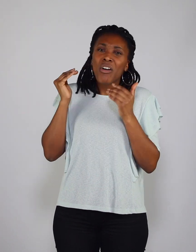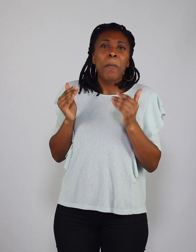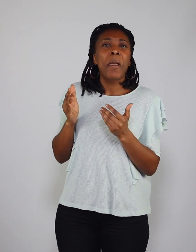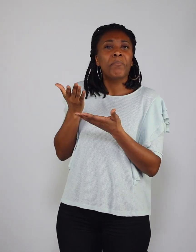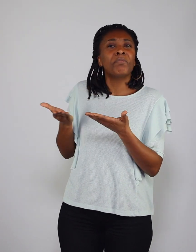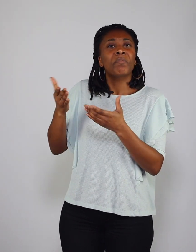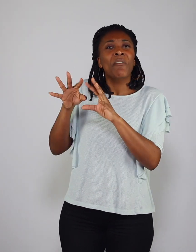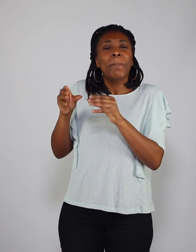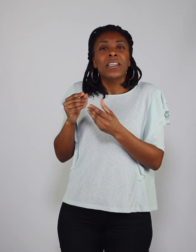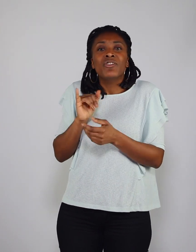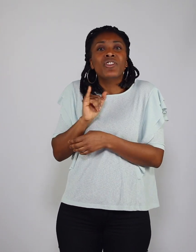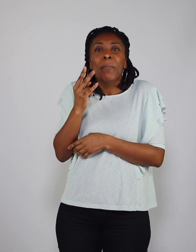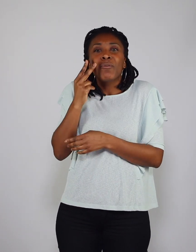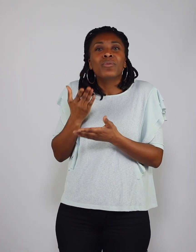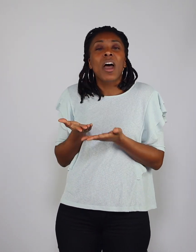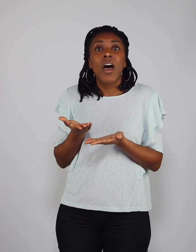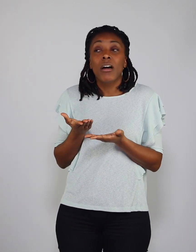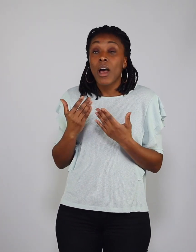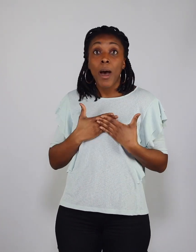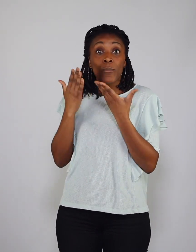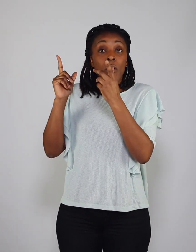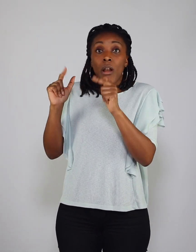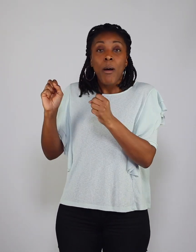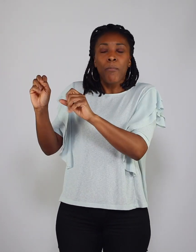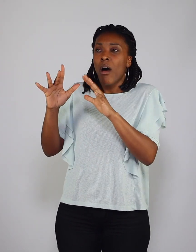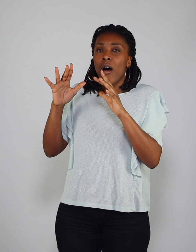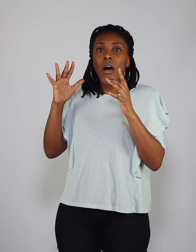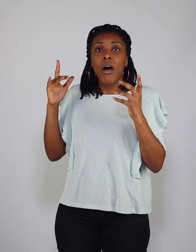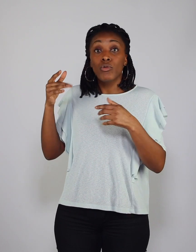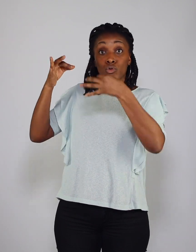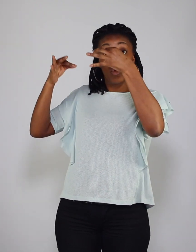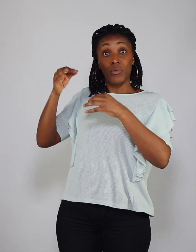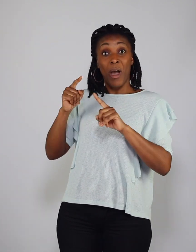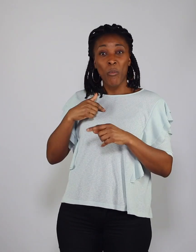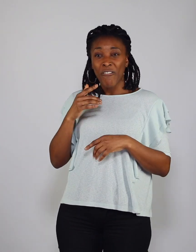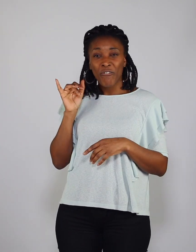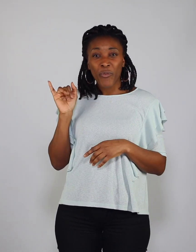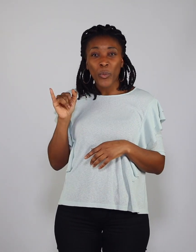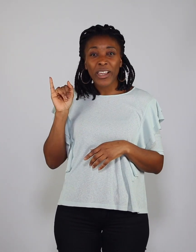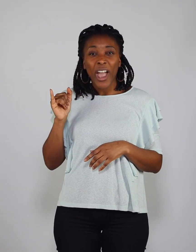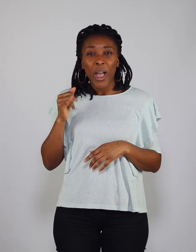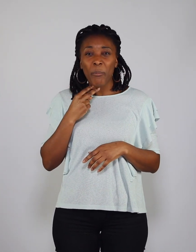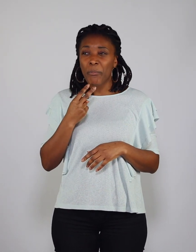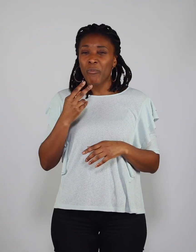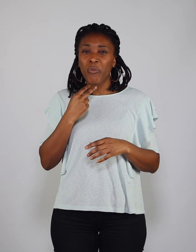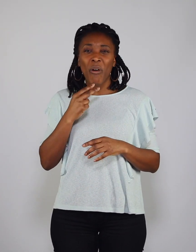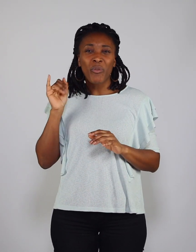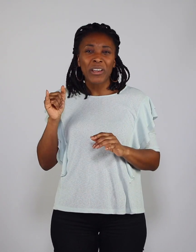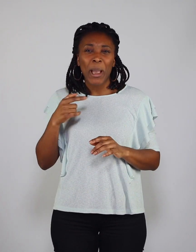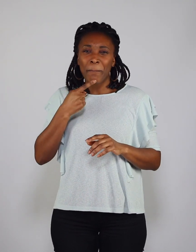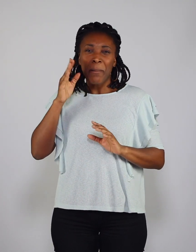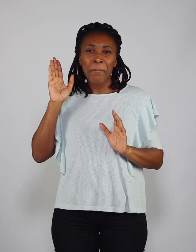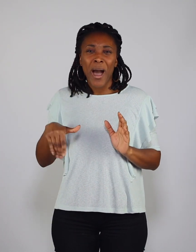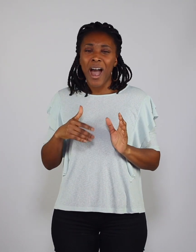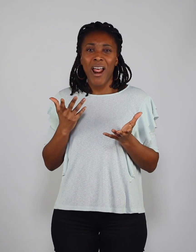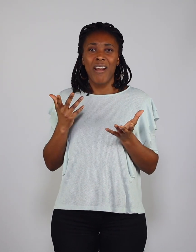je sentais quelque chose que j'avais jamais senti chez ces gens-là, c'est un amour. Ils m'ont pas jugée. Pourtant, j'étais vulgaire, j'étais rebelle, je